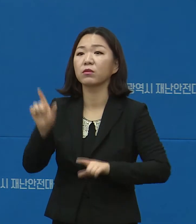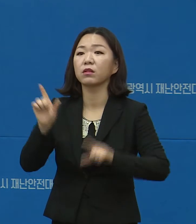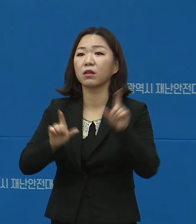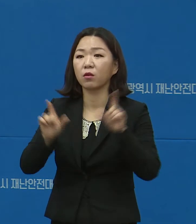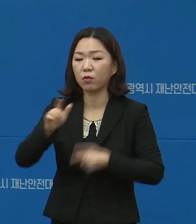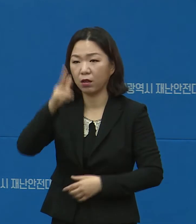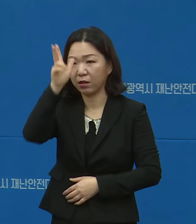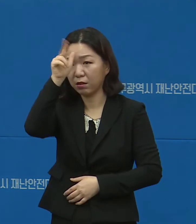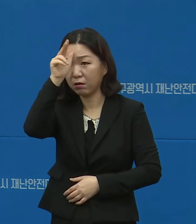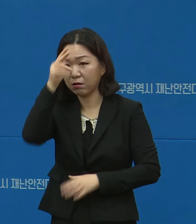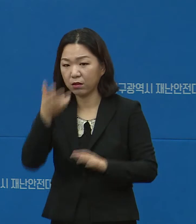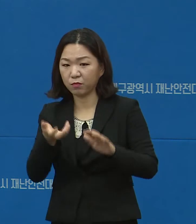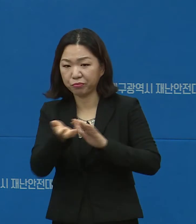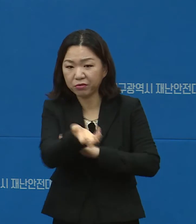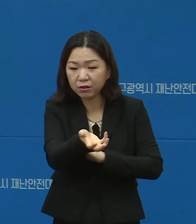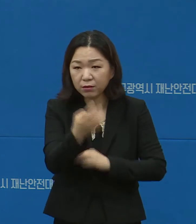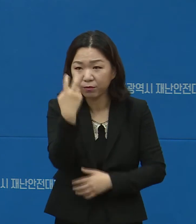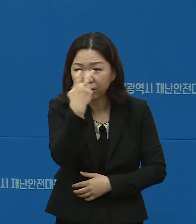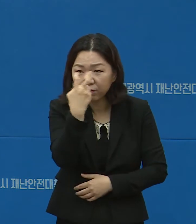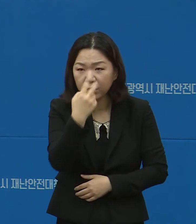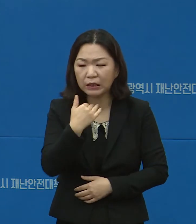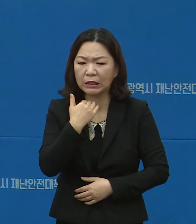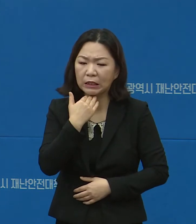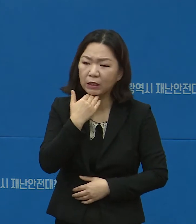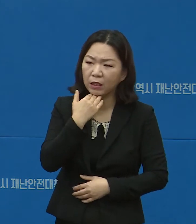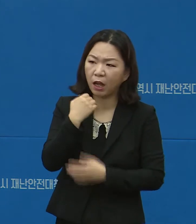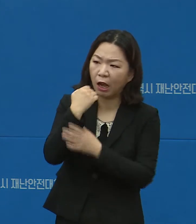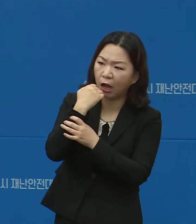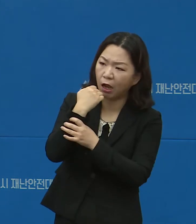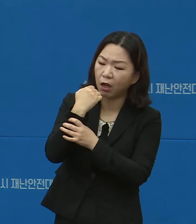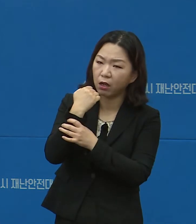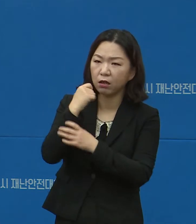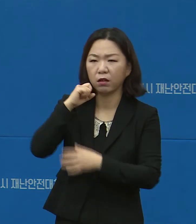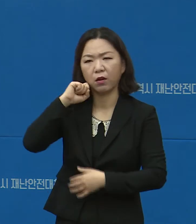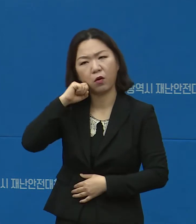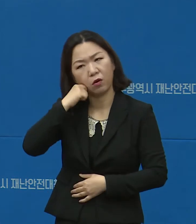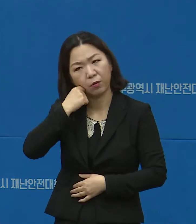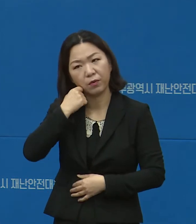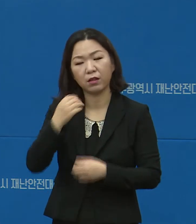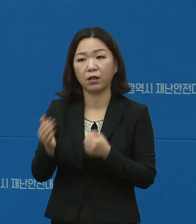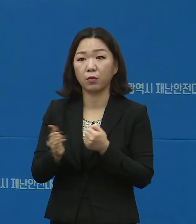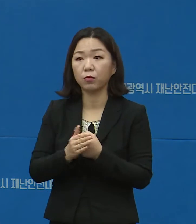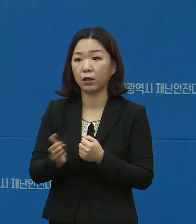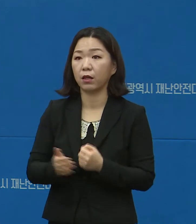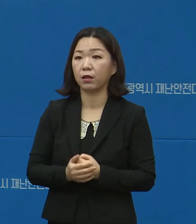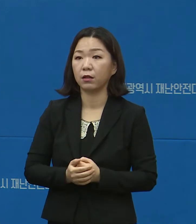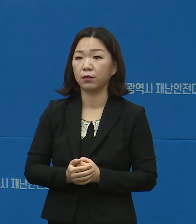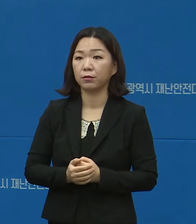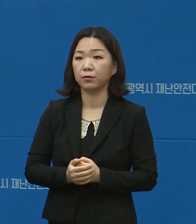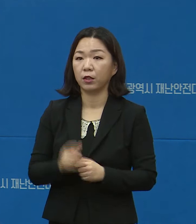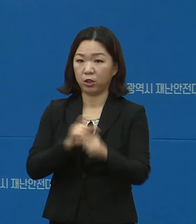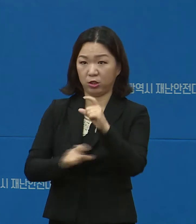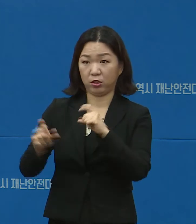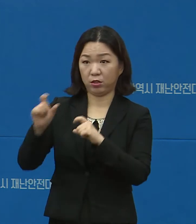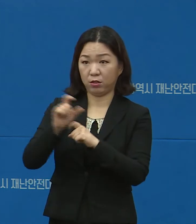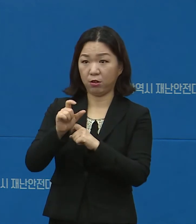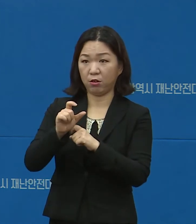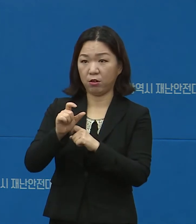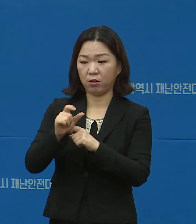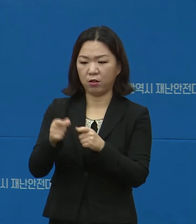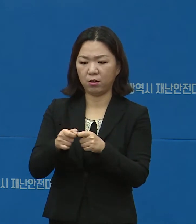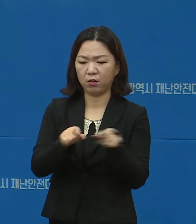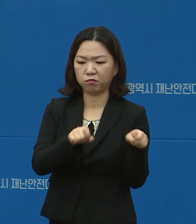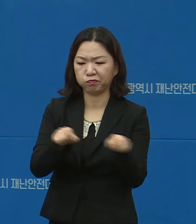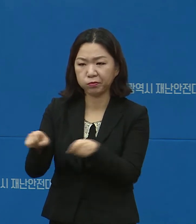경찰의 압수수색을 더 이상 기다릴 수만 없다는 이 판단입니다. 그래서 더 이상 이걸 지체할 수